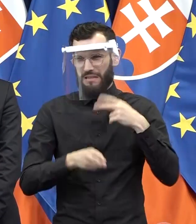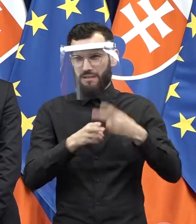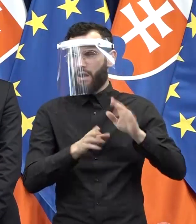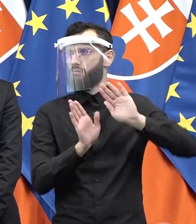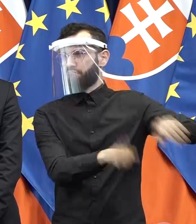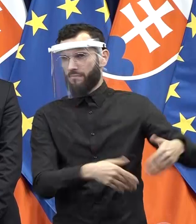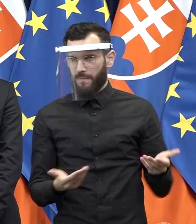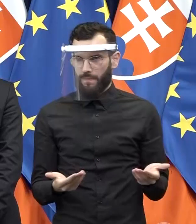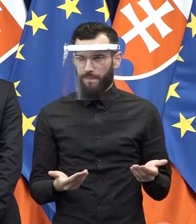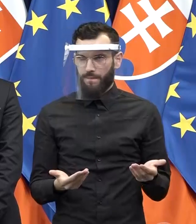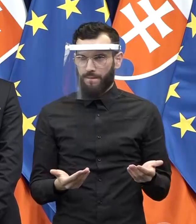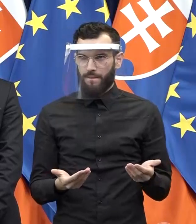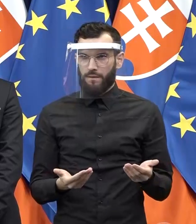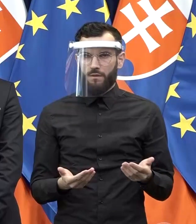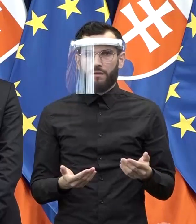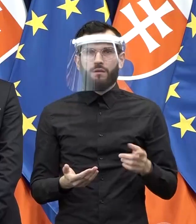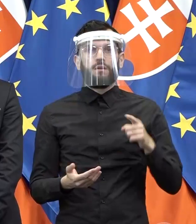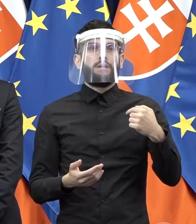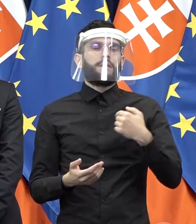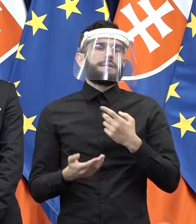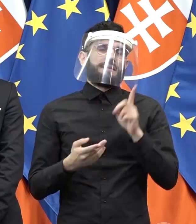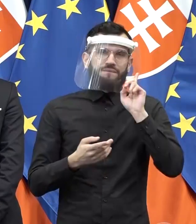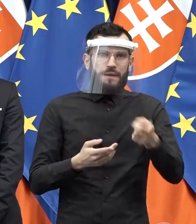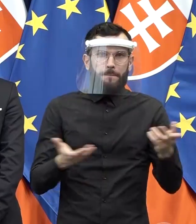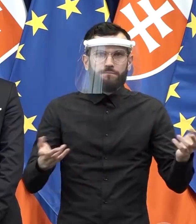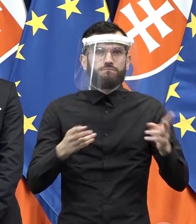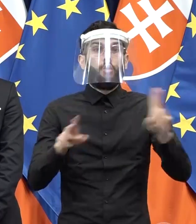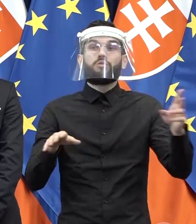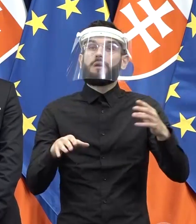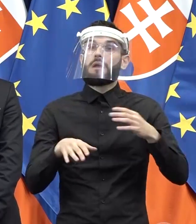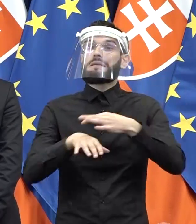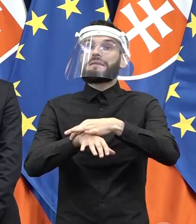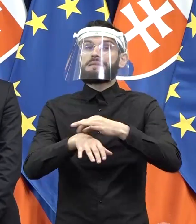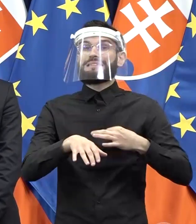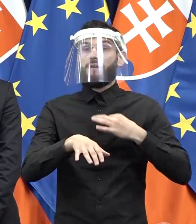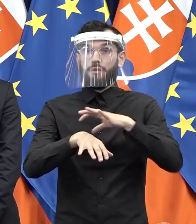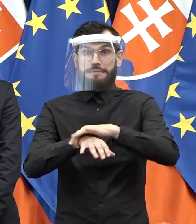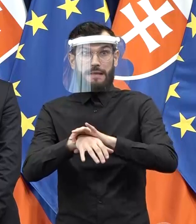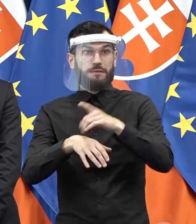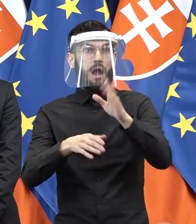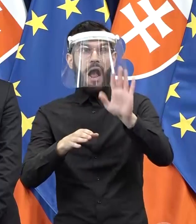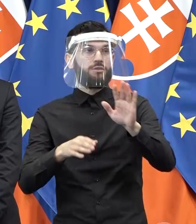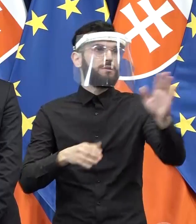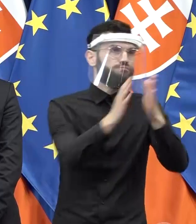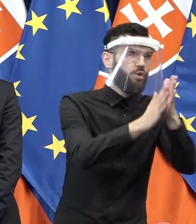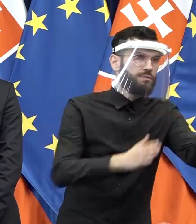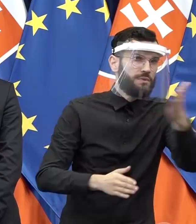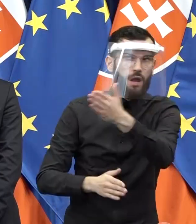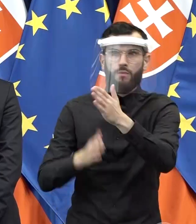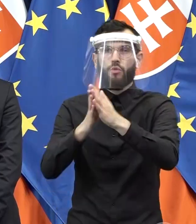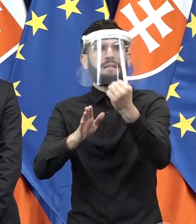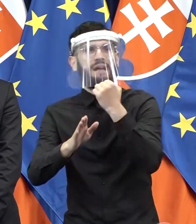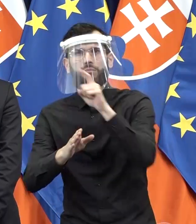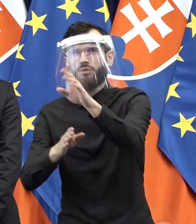Bohužiaľ, není kompetenciál v možnosti zdravotnej sestry usmerňovať každého jedného pacienta, že